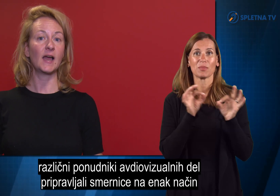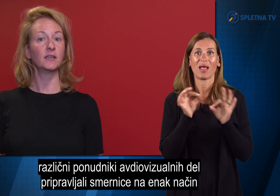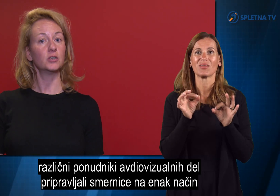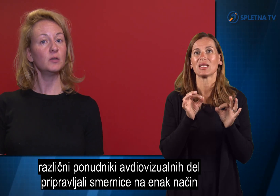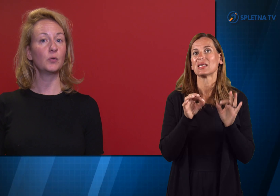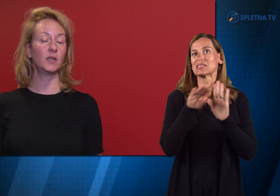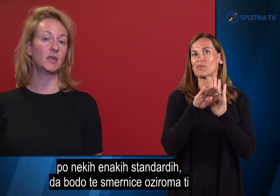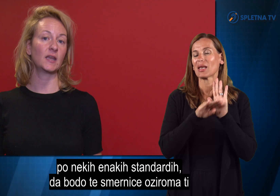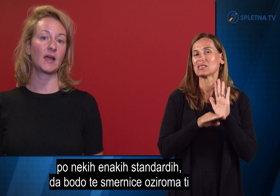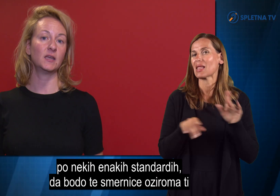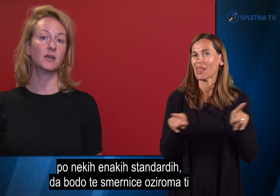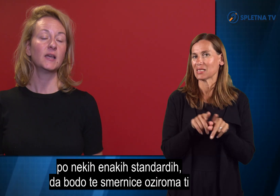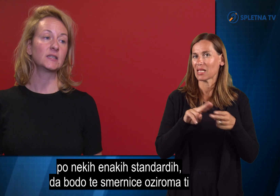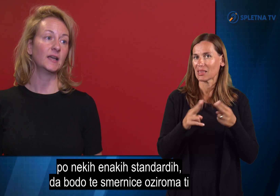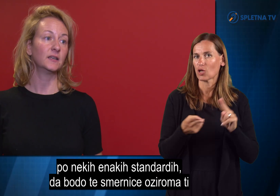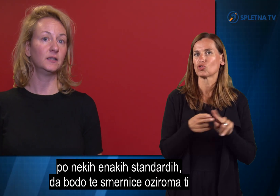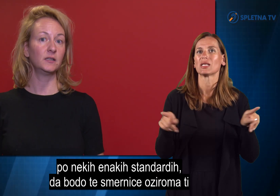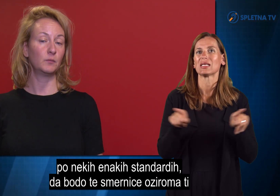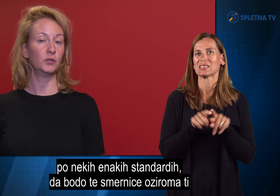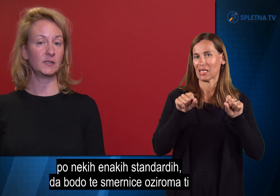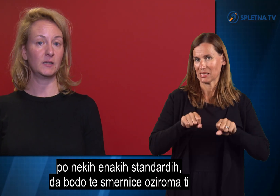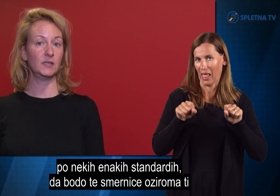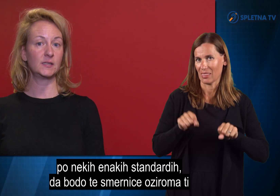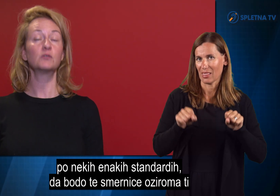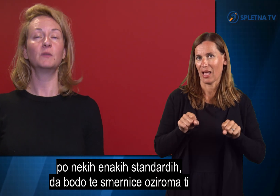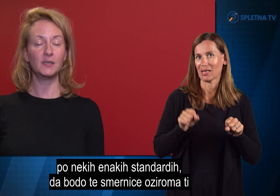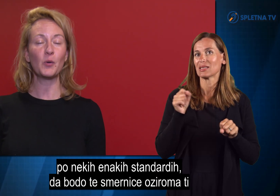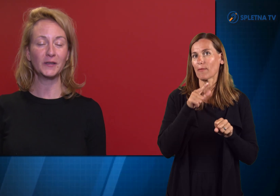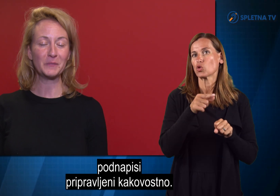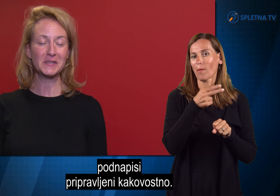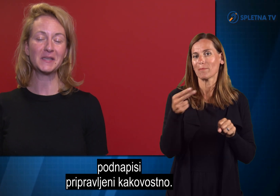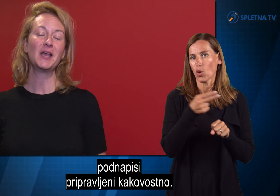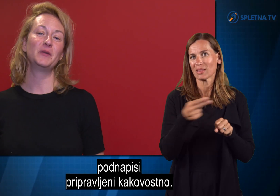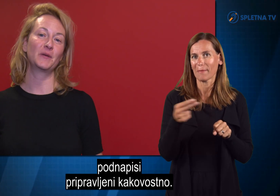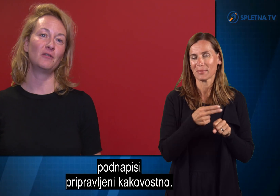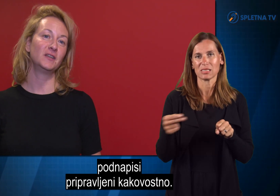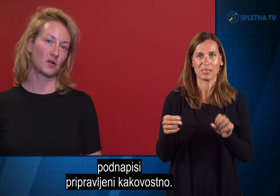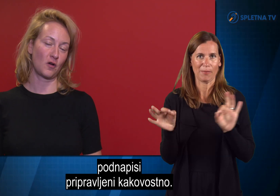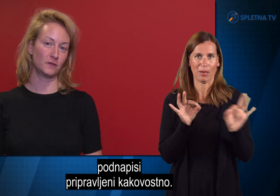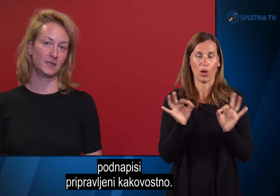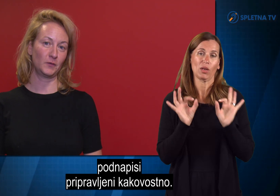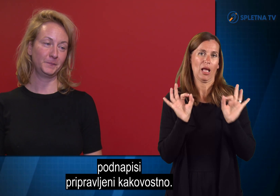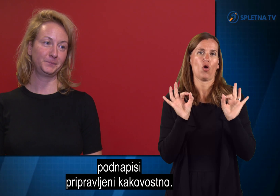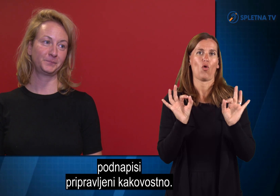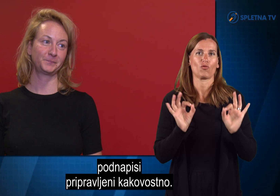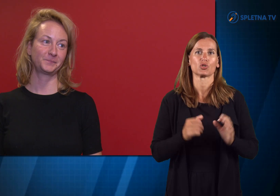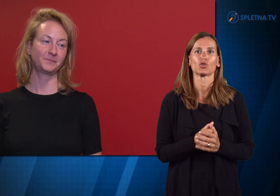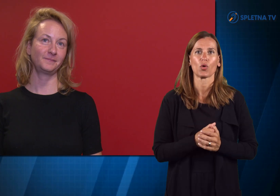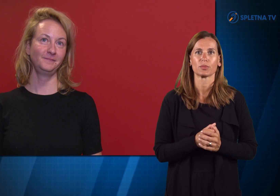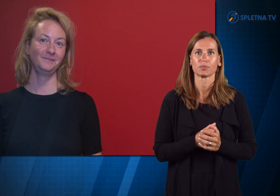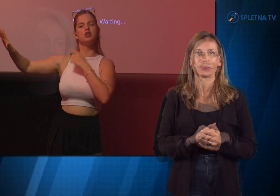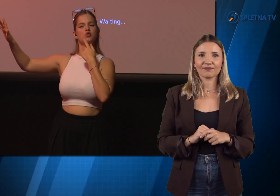na enak način, po nekih enakih standardih, da bojo te smernice oziroma ti podnapisi pripravljeni kakovostno.